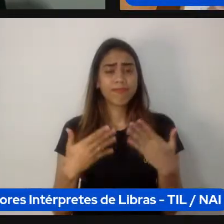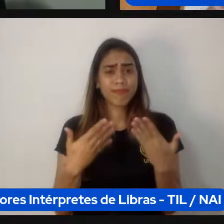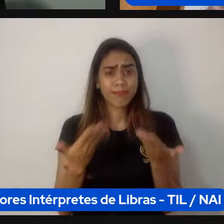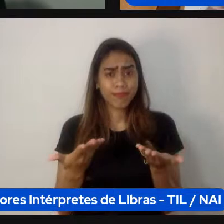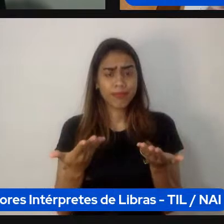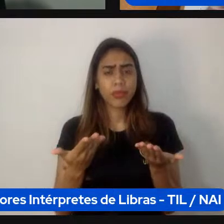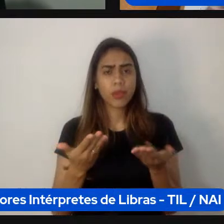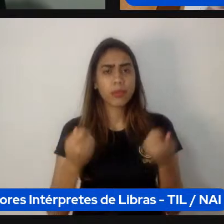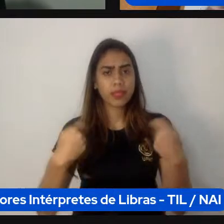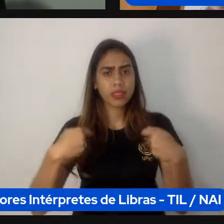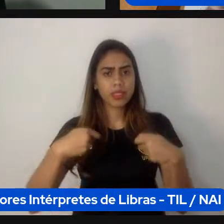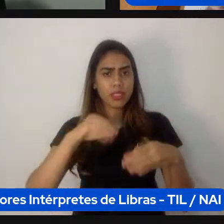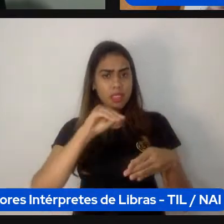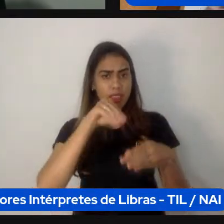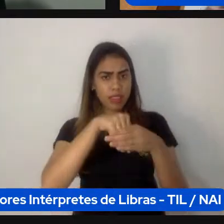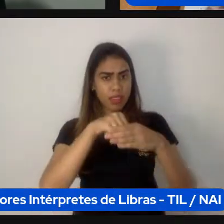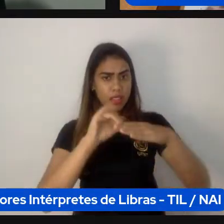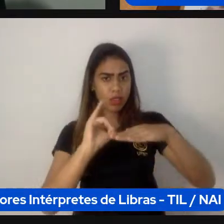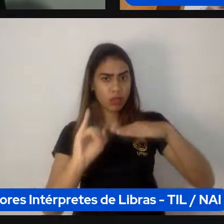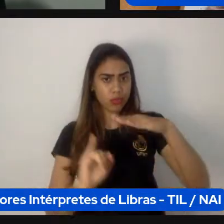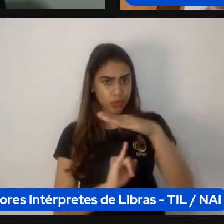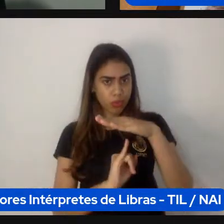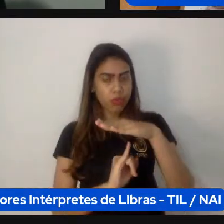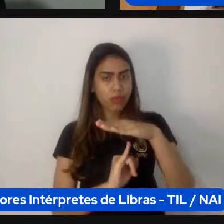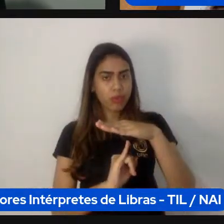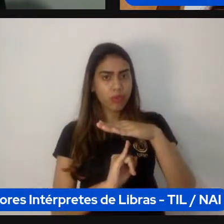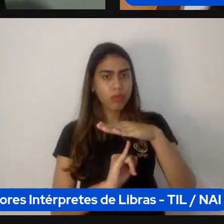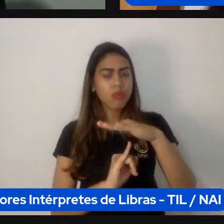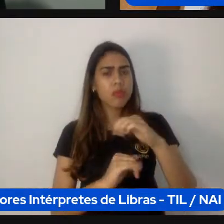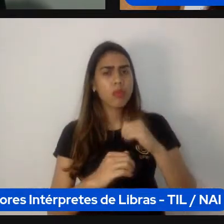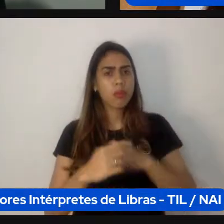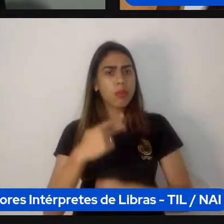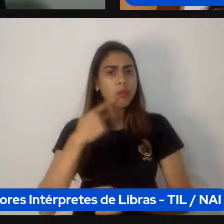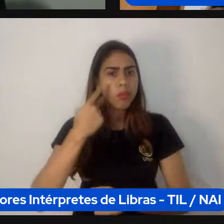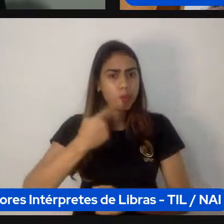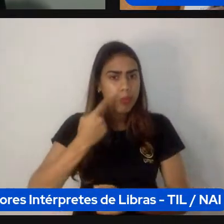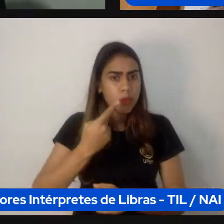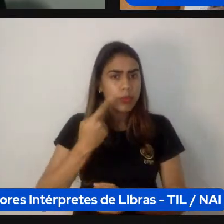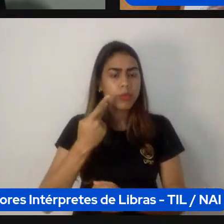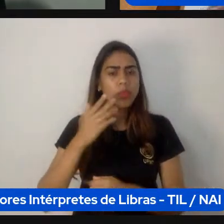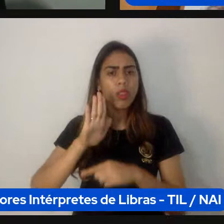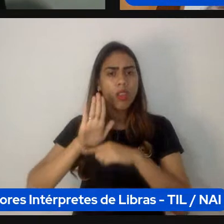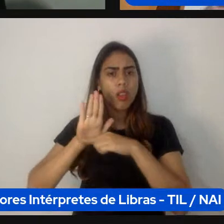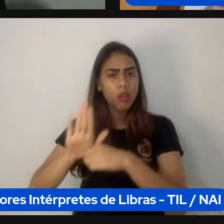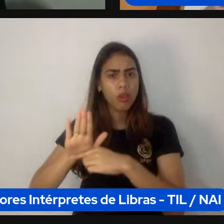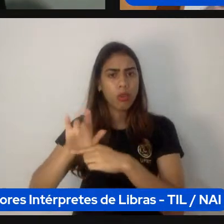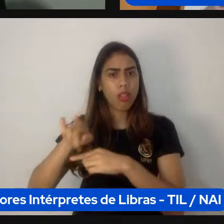institucionais para que essas pessoas possam permanecer.